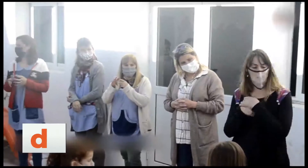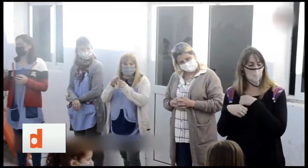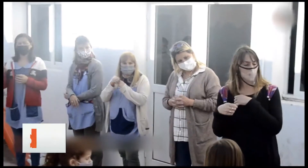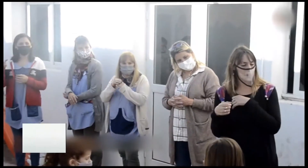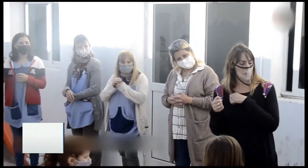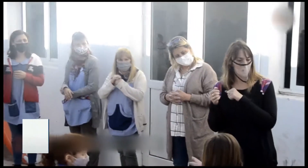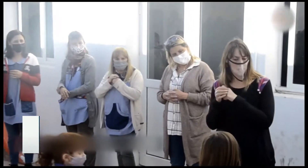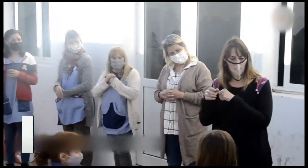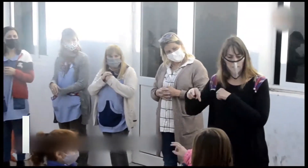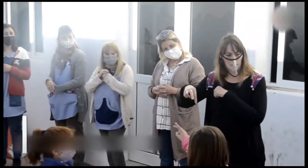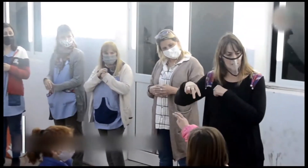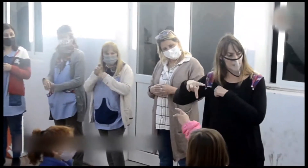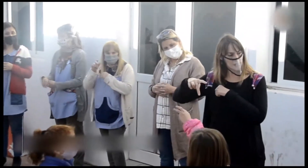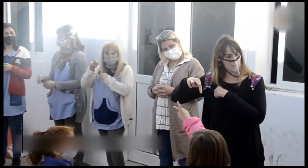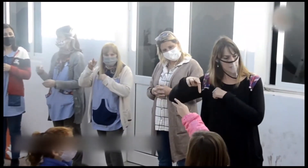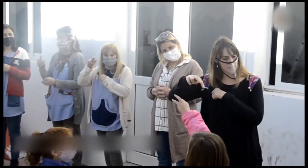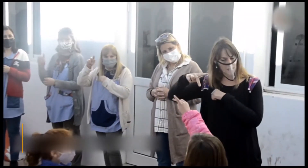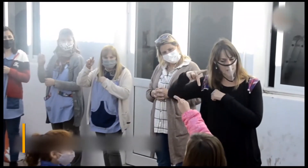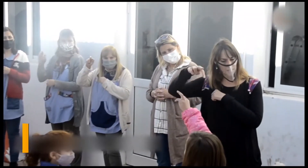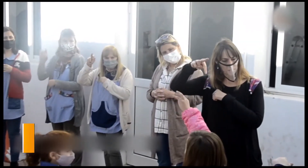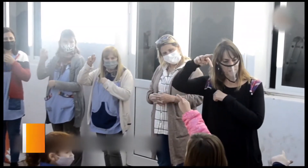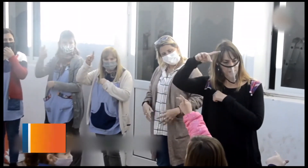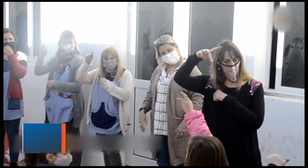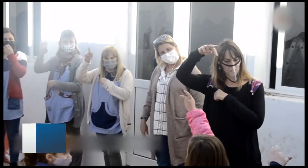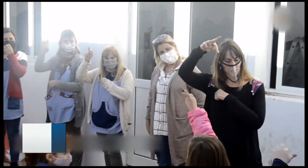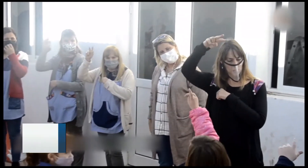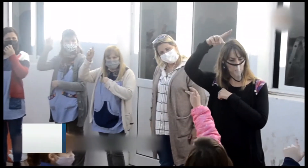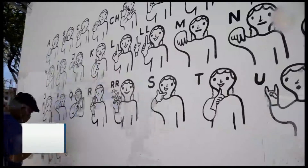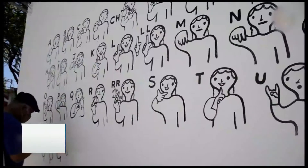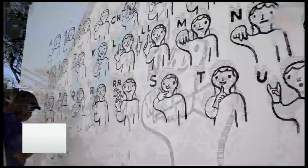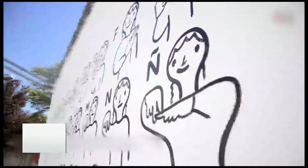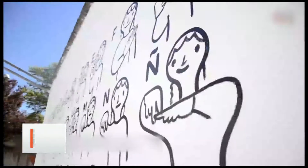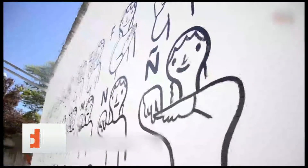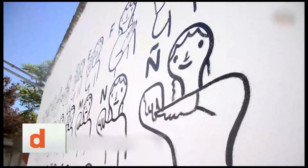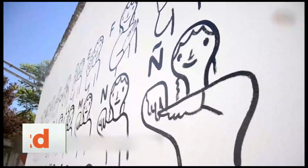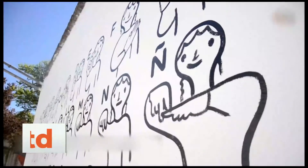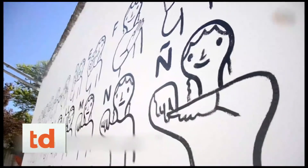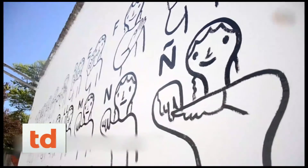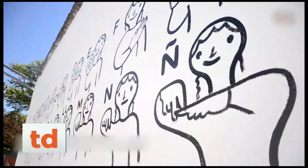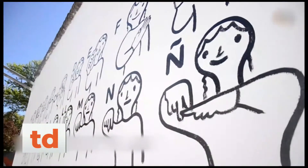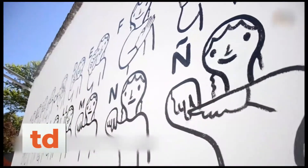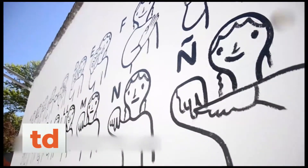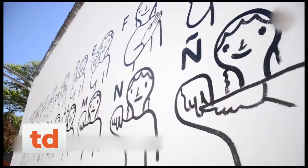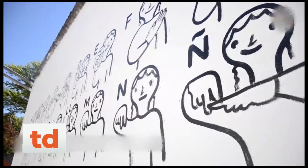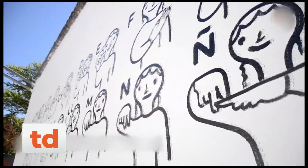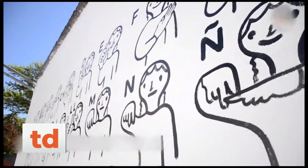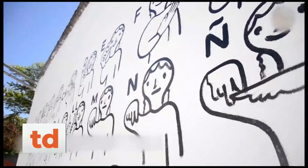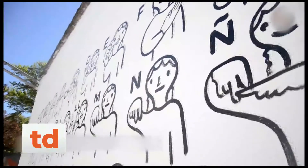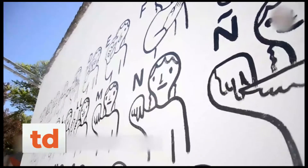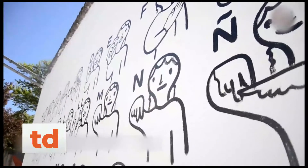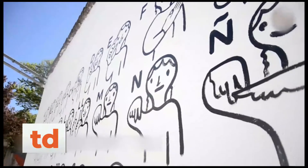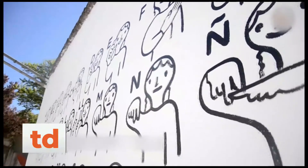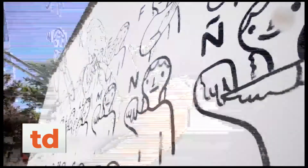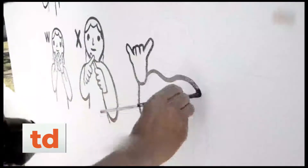interesante, en toda la provincia, una organización de familiares de personas con discapacidades auditivas y del habla pintará murales en lenguaje de señas